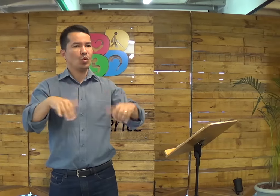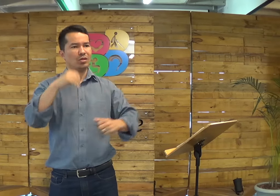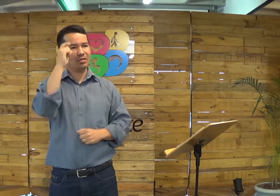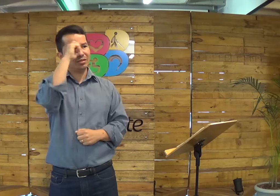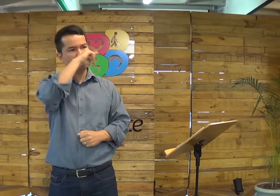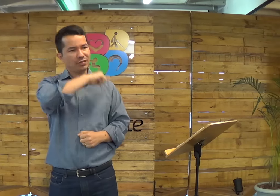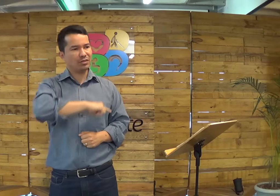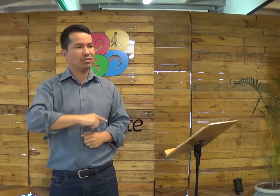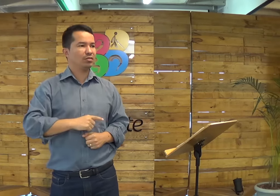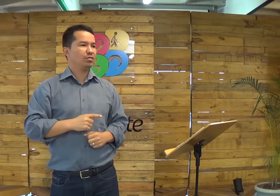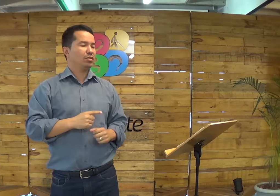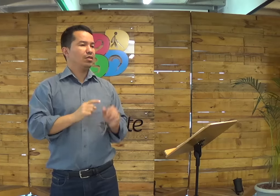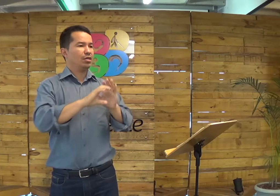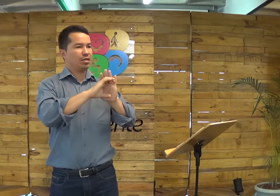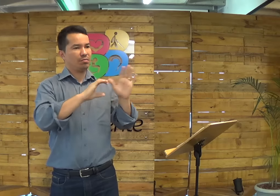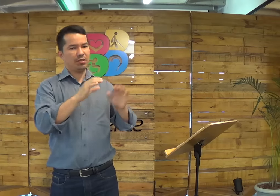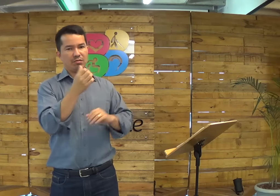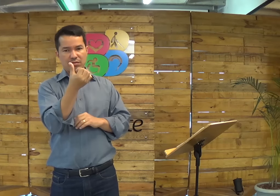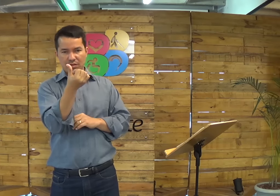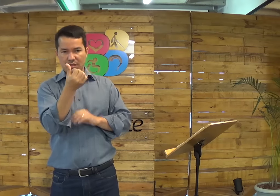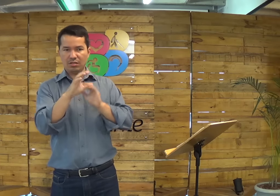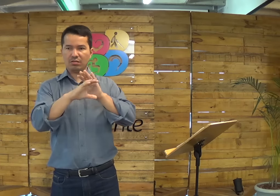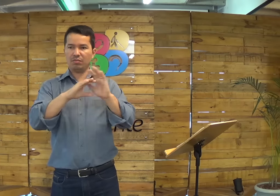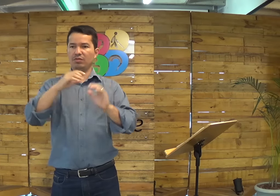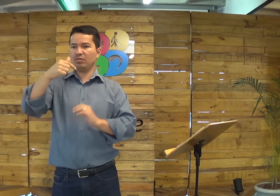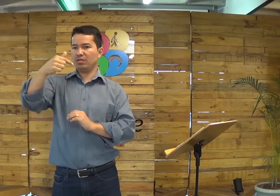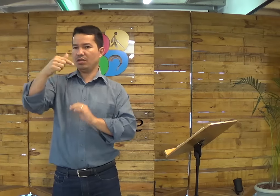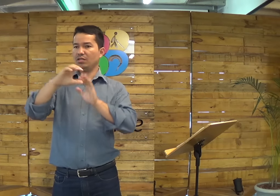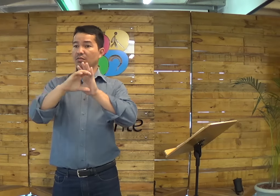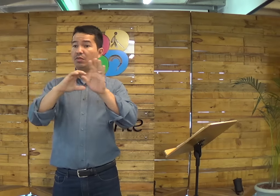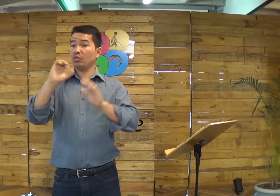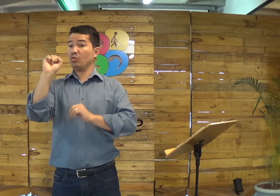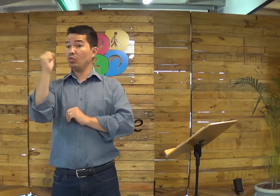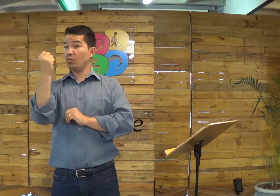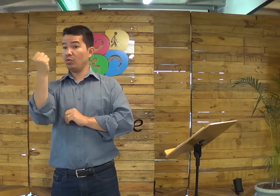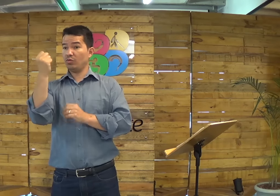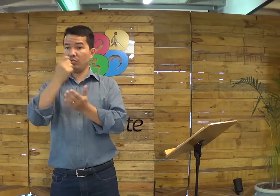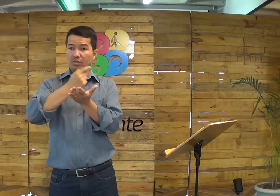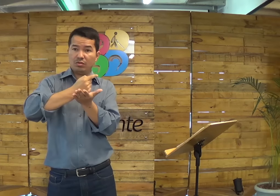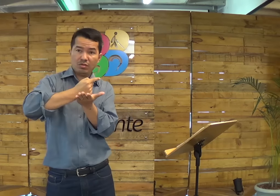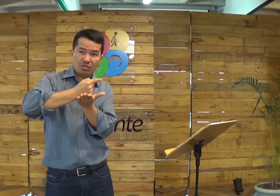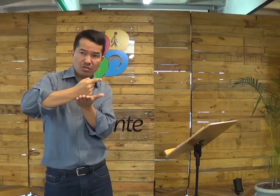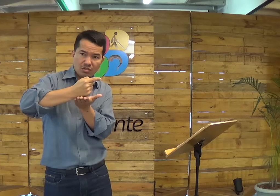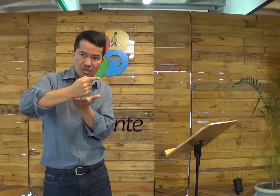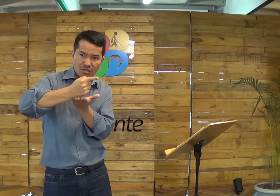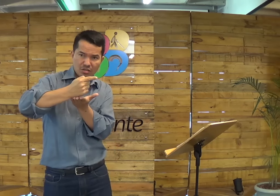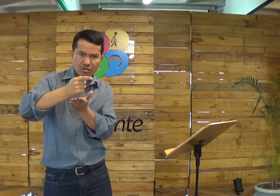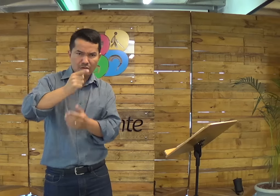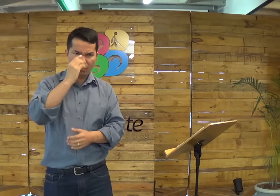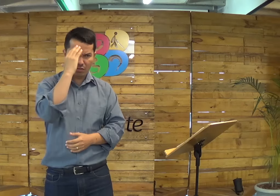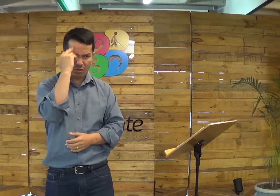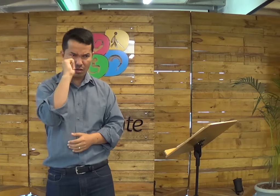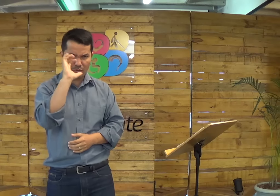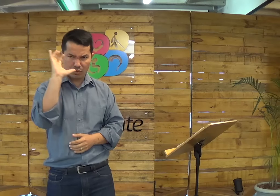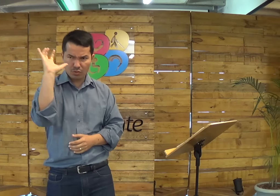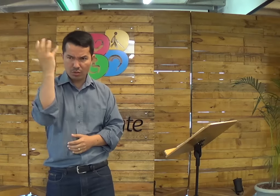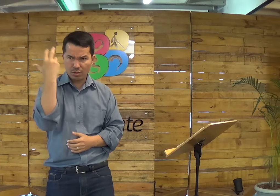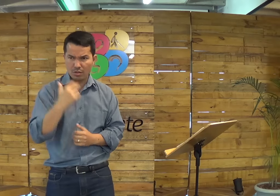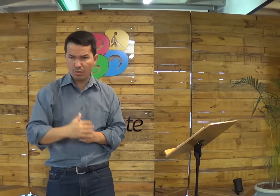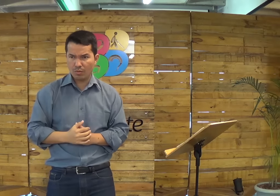três capítulos é muita coisa fica difícil o capítulo 6 7 e 8 de Gênesis vocês